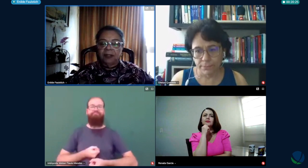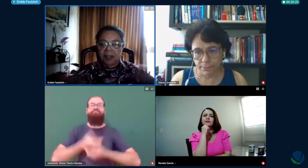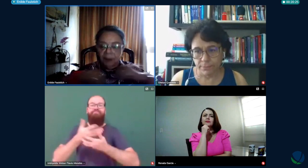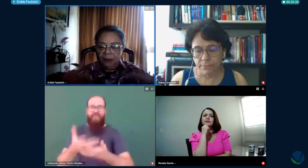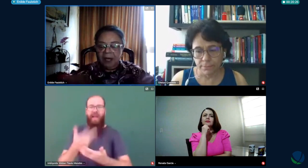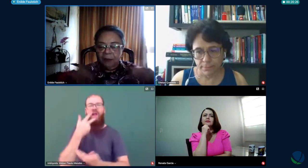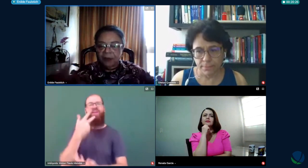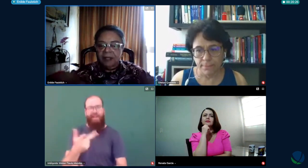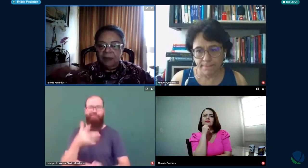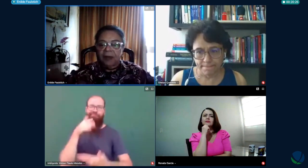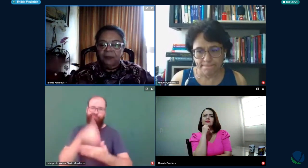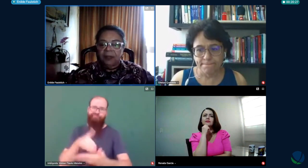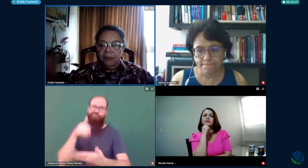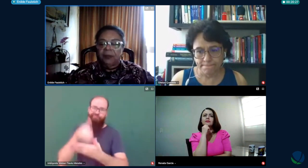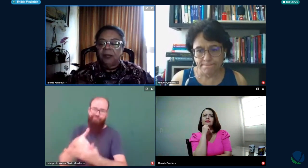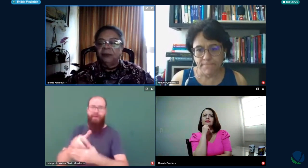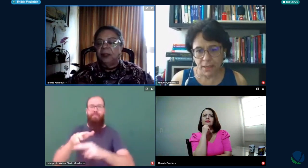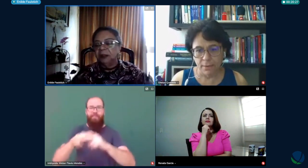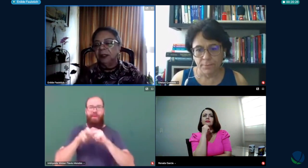uma vez,